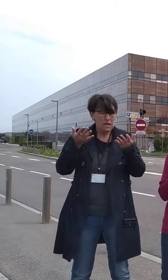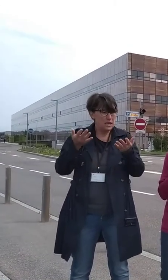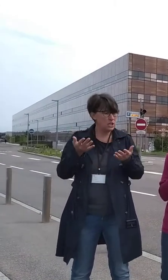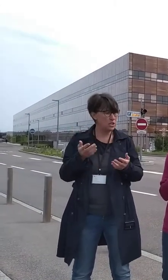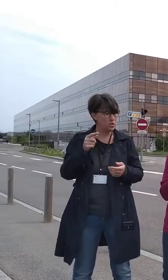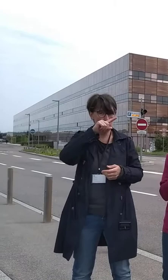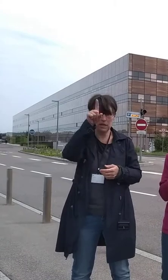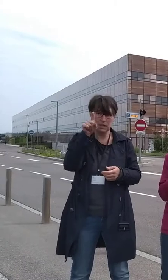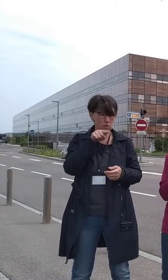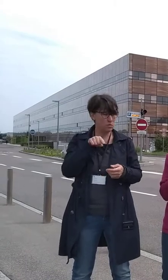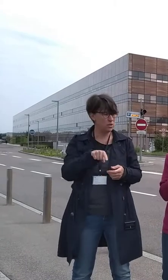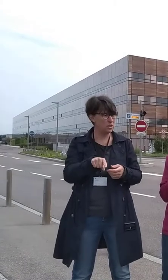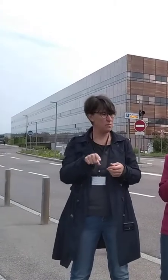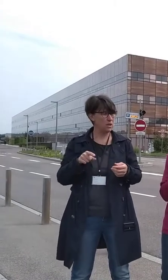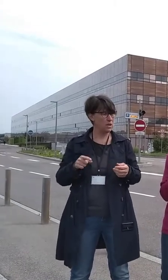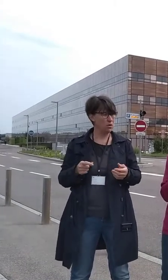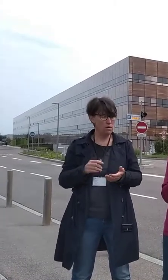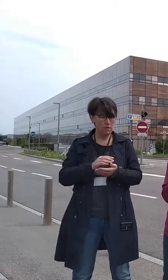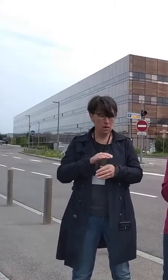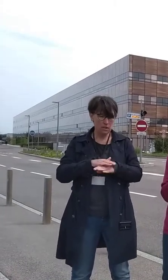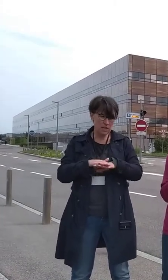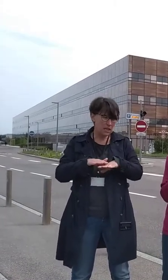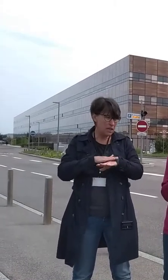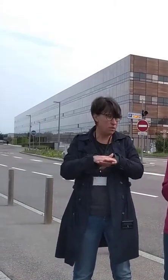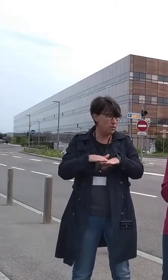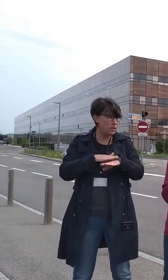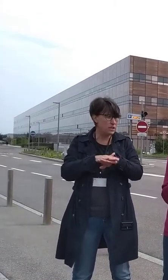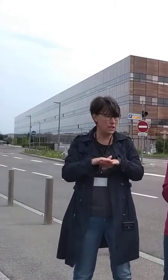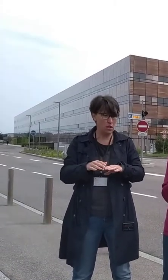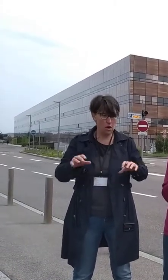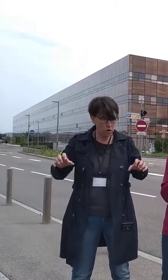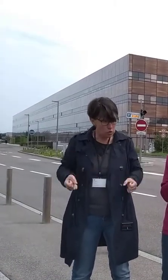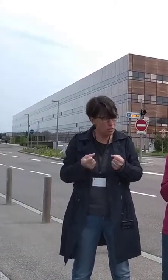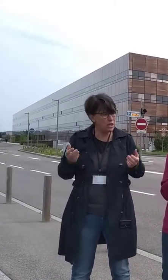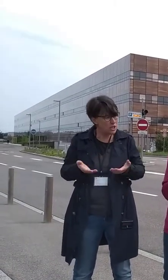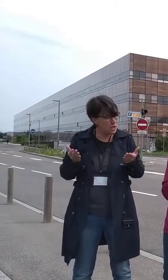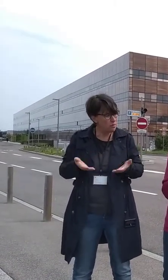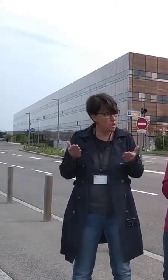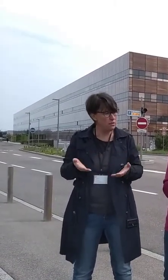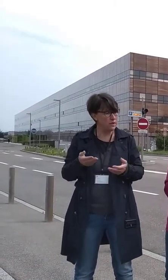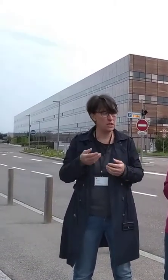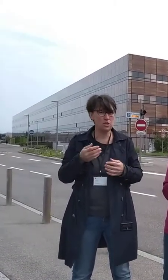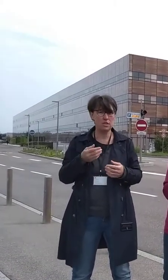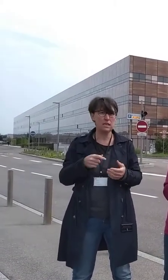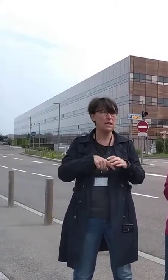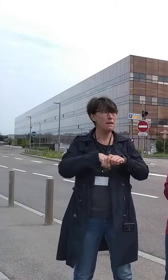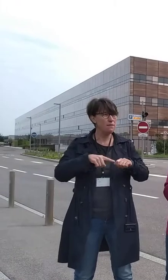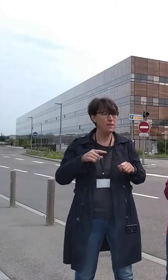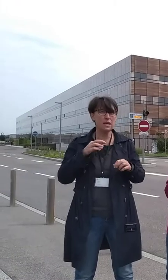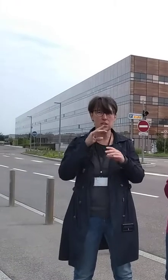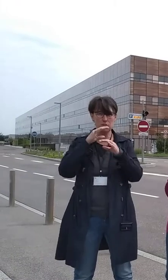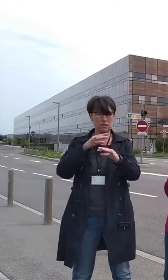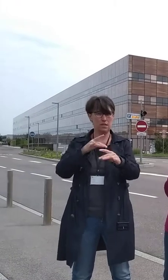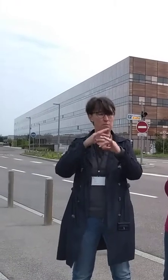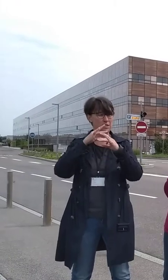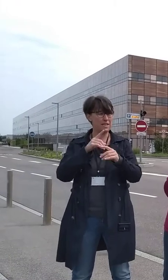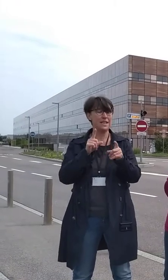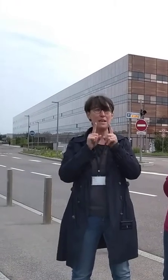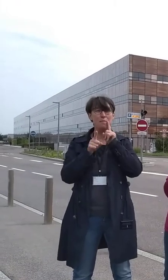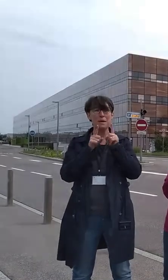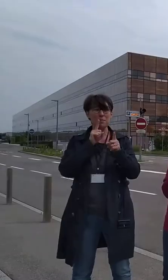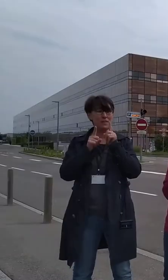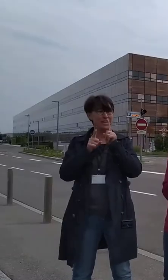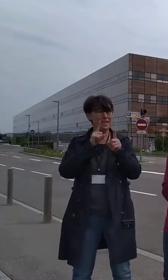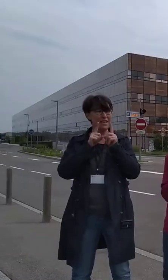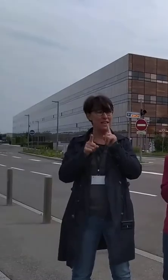pour alléger tous les doutes, pour réconforter, pour encourager, pour nous faire chanter, ou bien